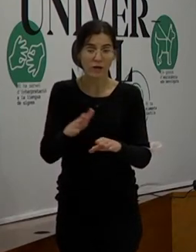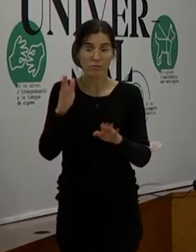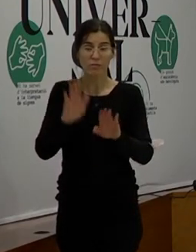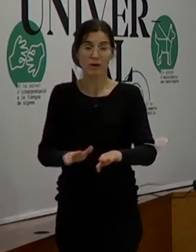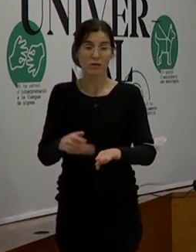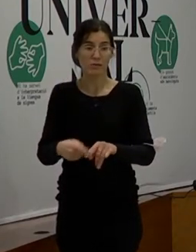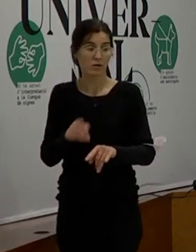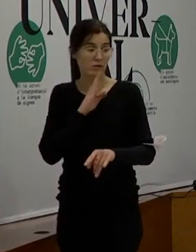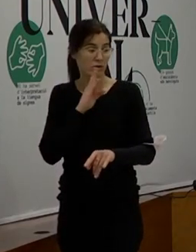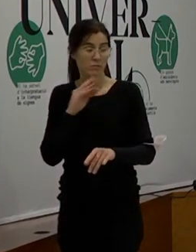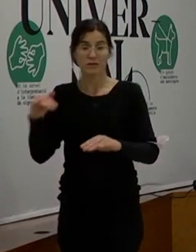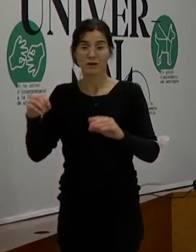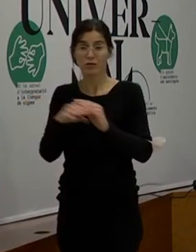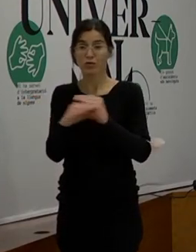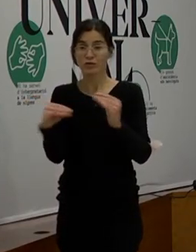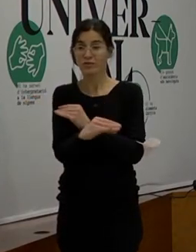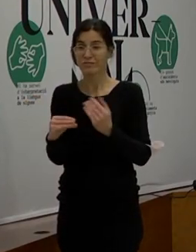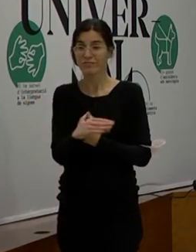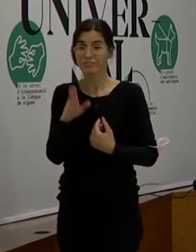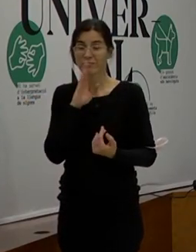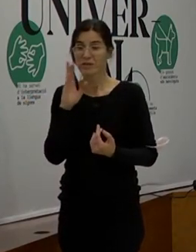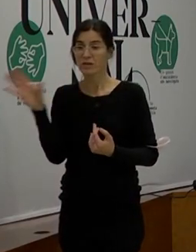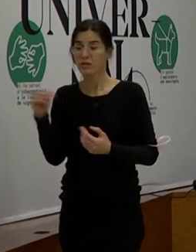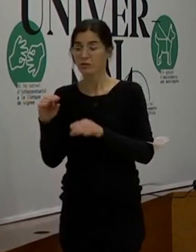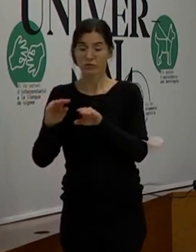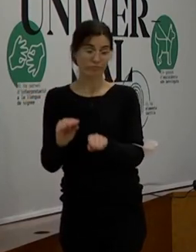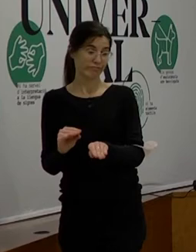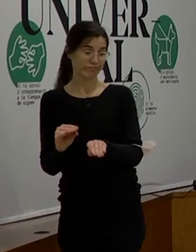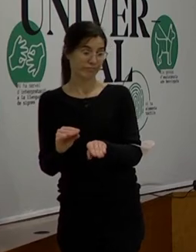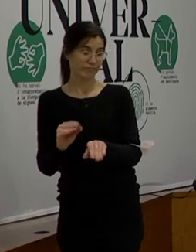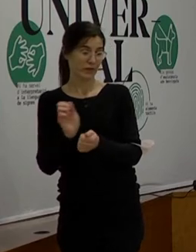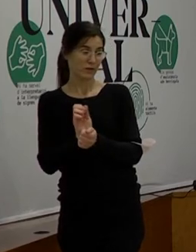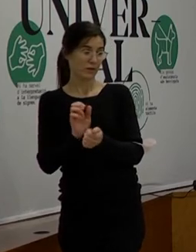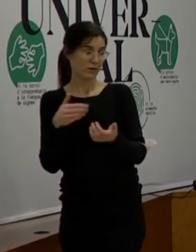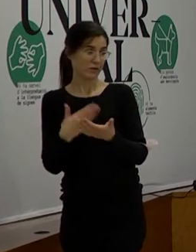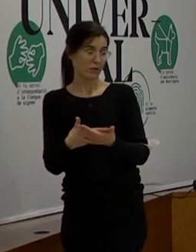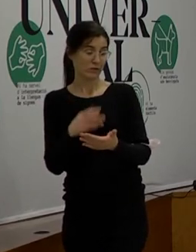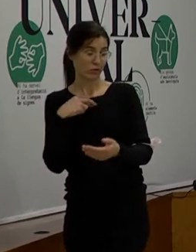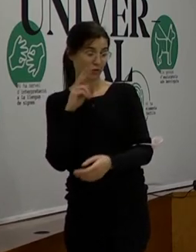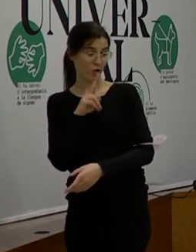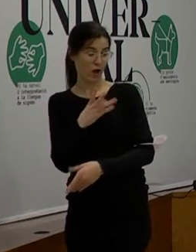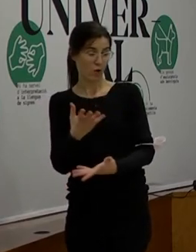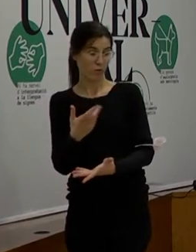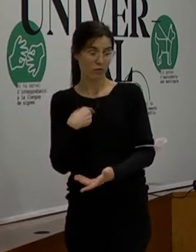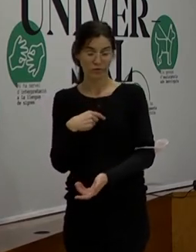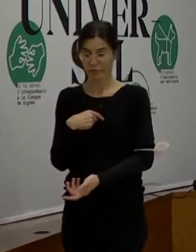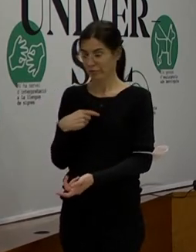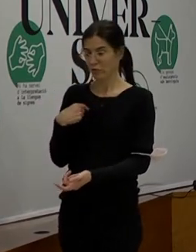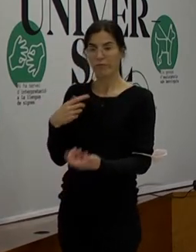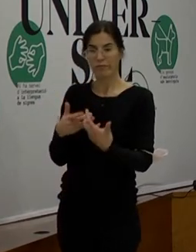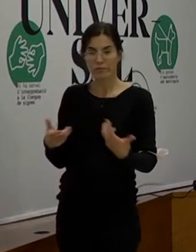silla, no passen els cotxes. I tots se queden mirant com ho hago. I tu jo m'emprenyo, perquè no quiero que me agobien, perquè